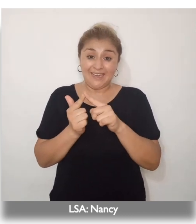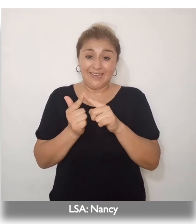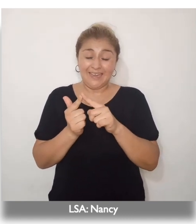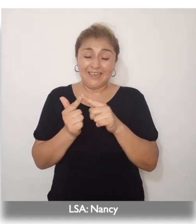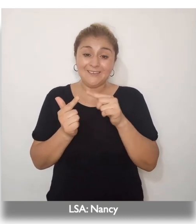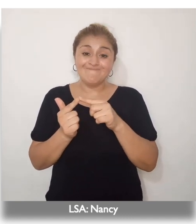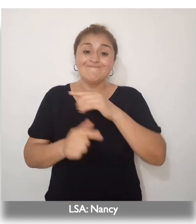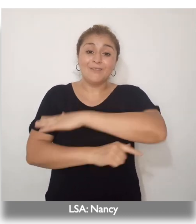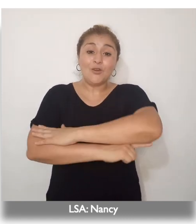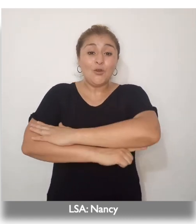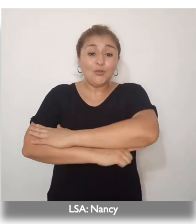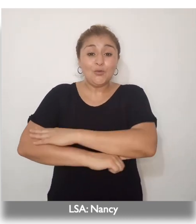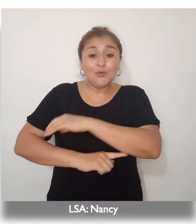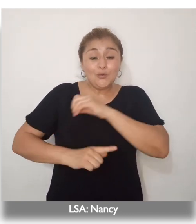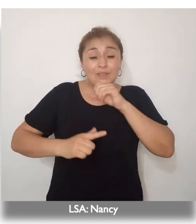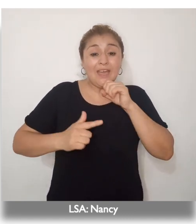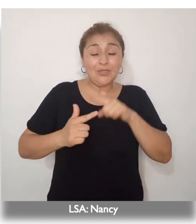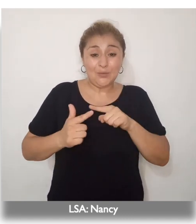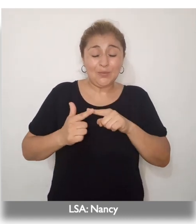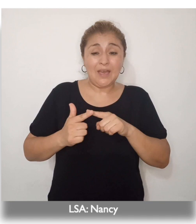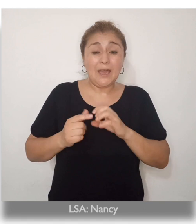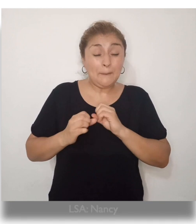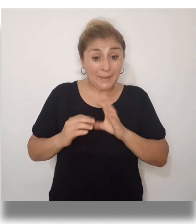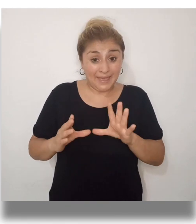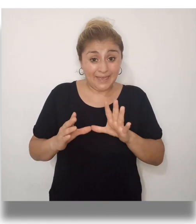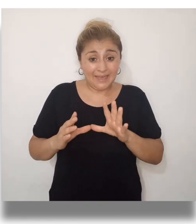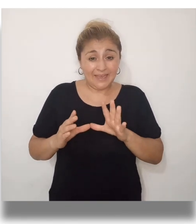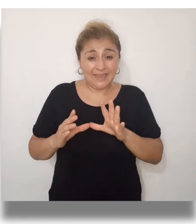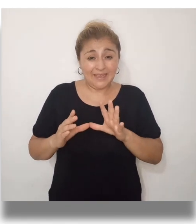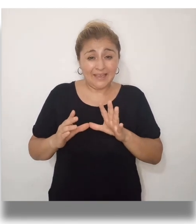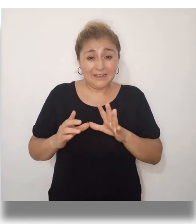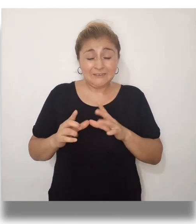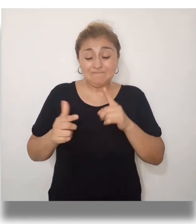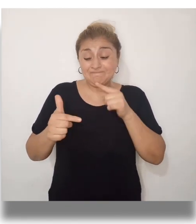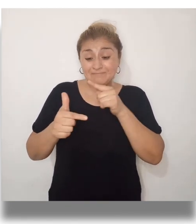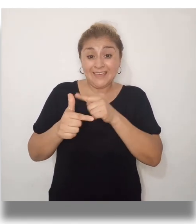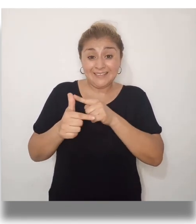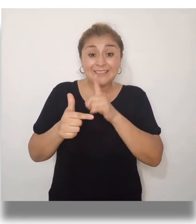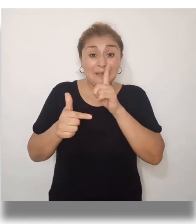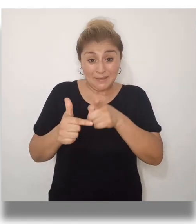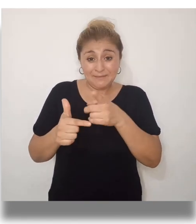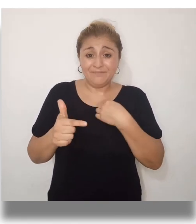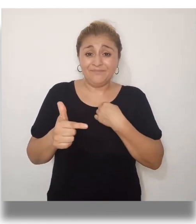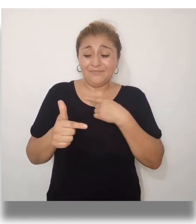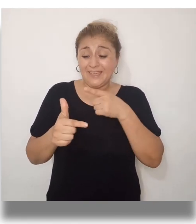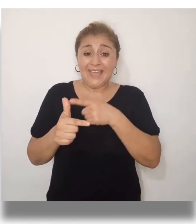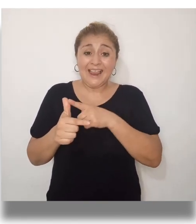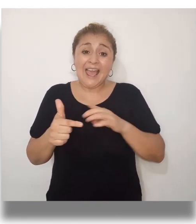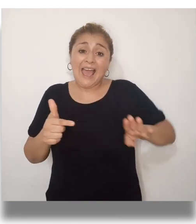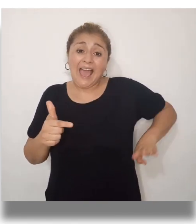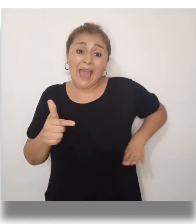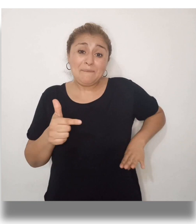él no había sido o actuado como un muchacho desquiciado él no tenía